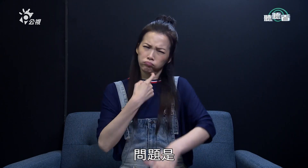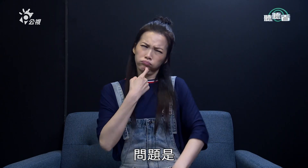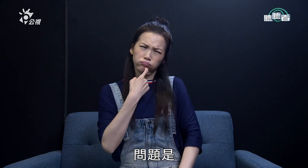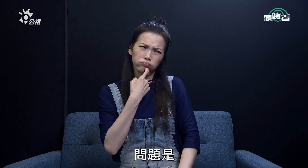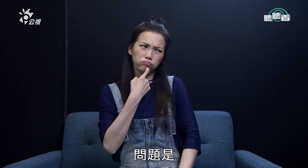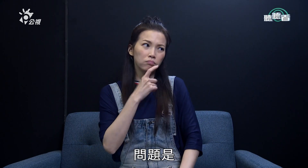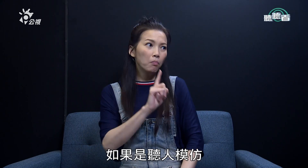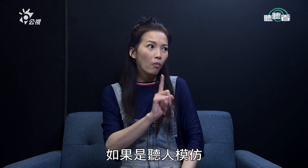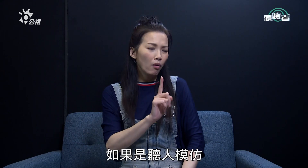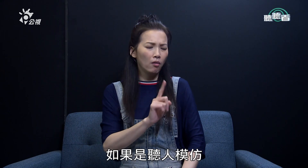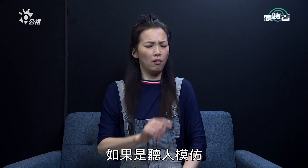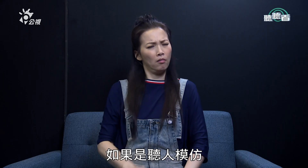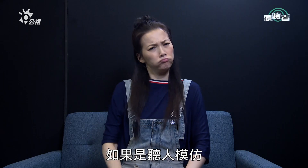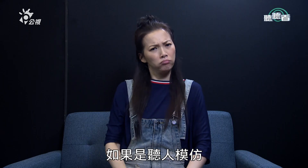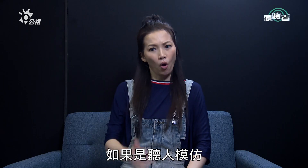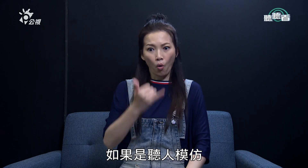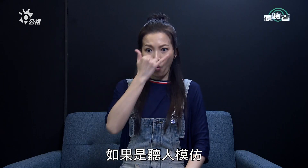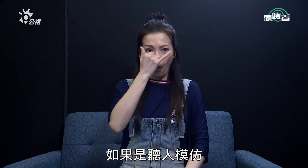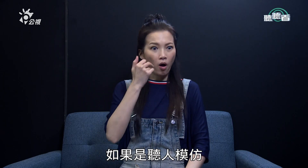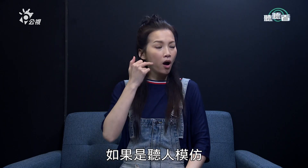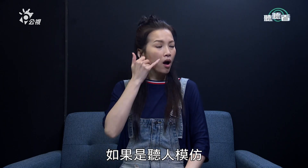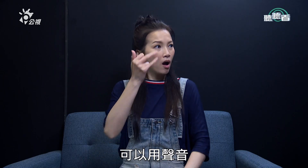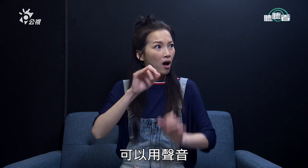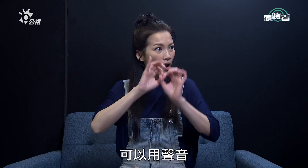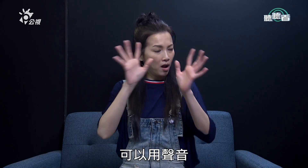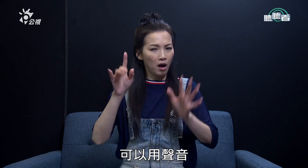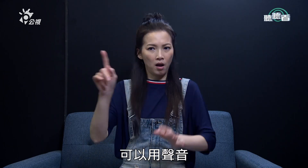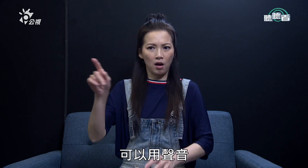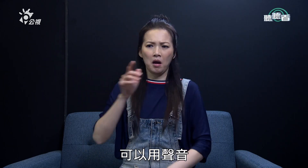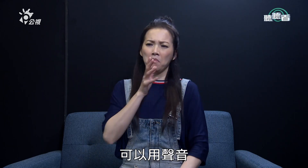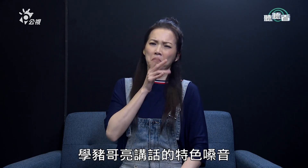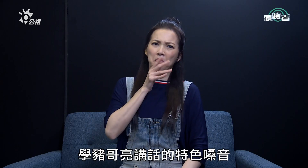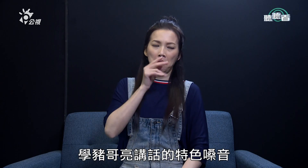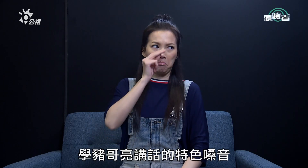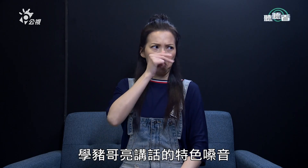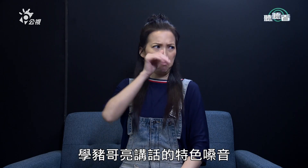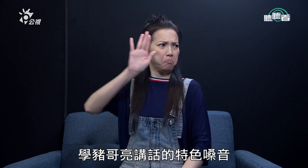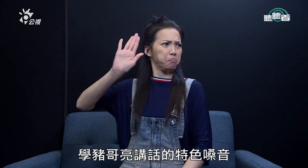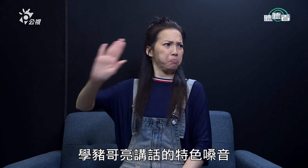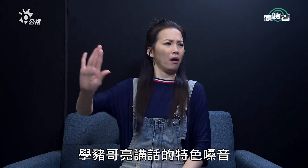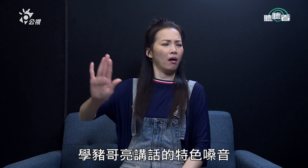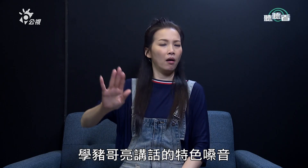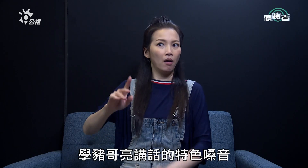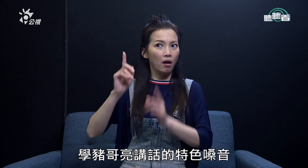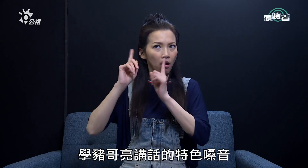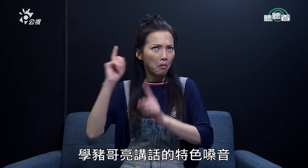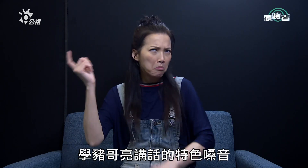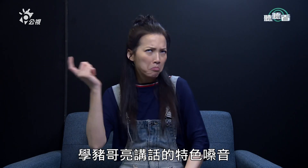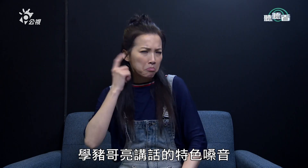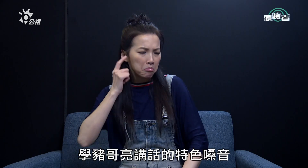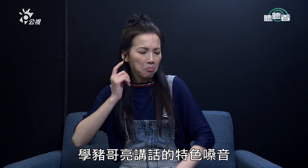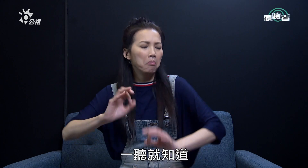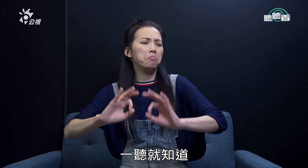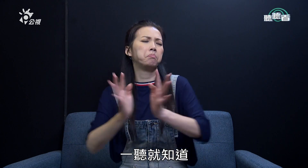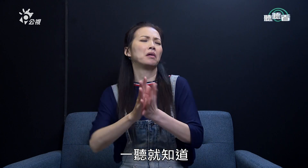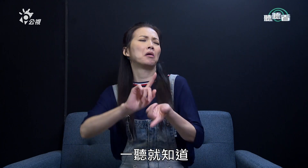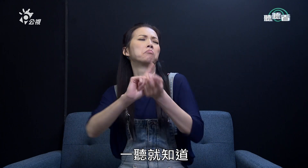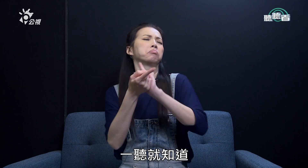题是如果是听人模仿，可以用声音学诸葛亮讲话的特色嗓音，一听就知